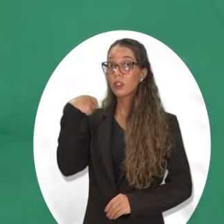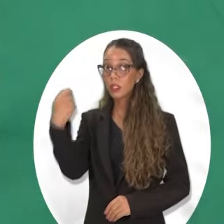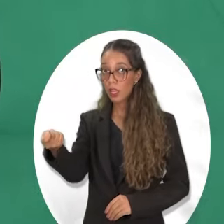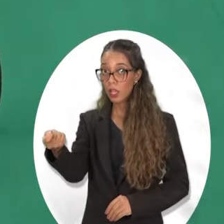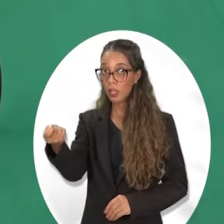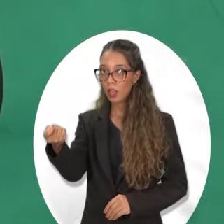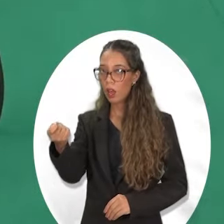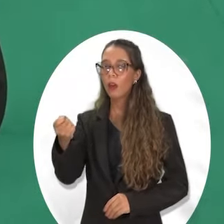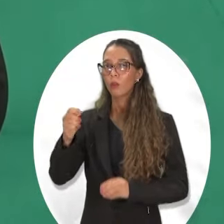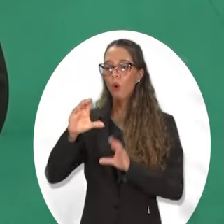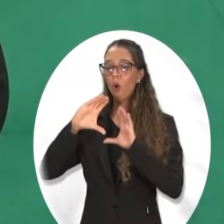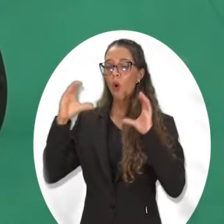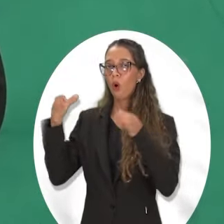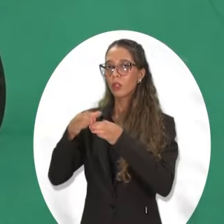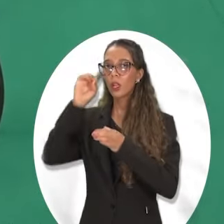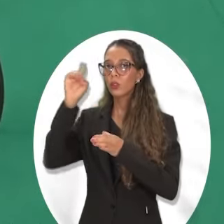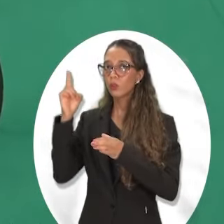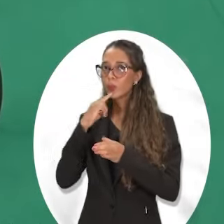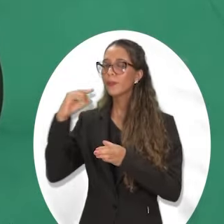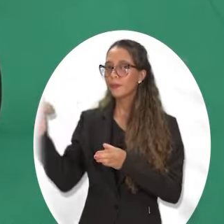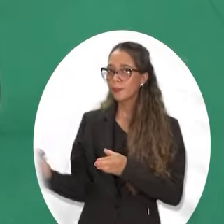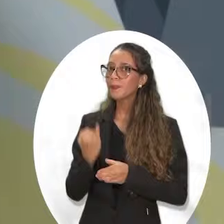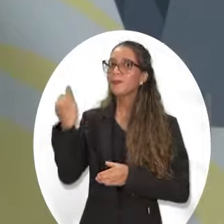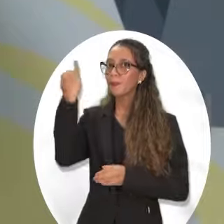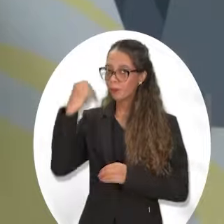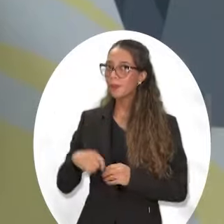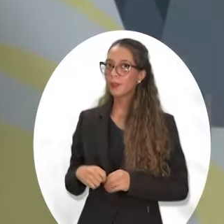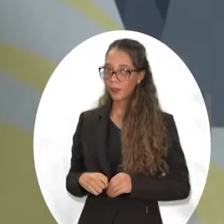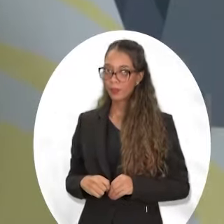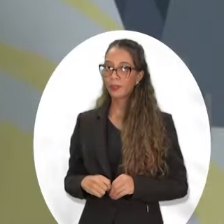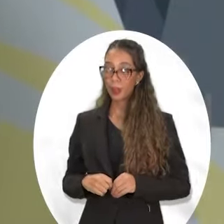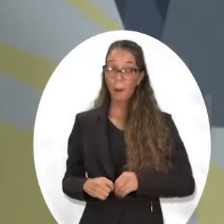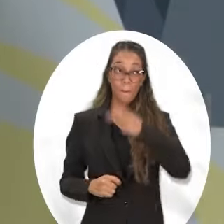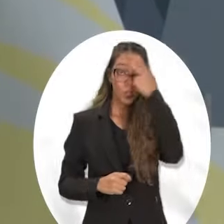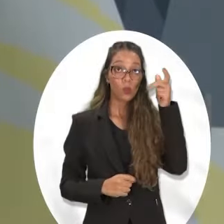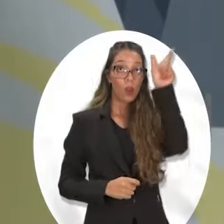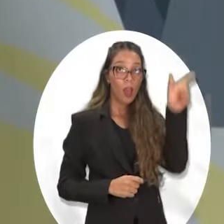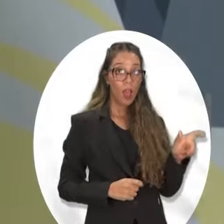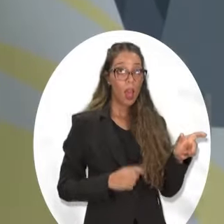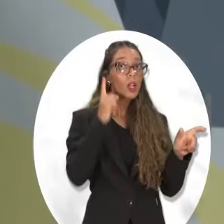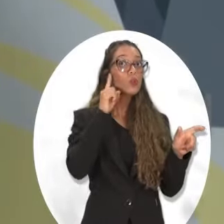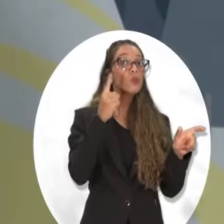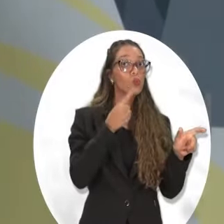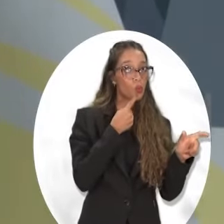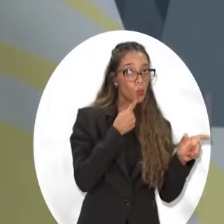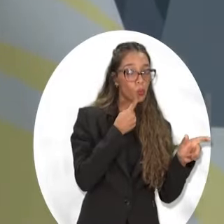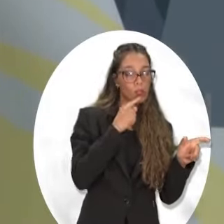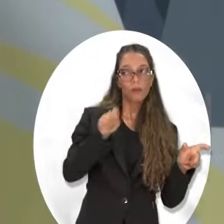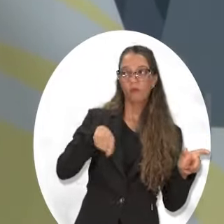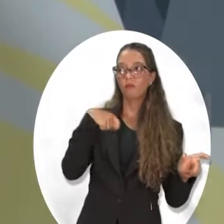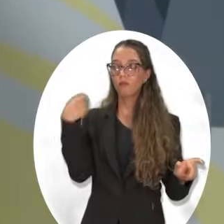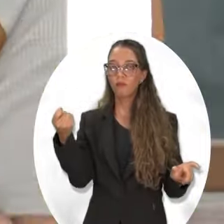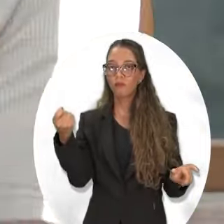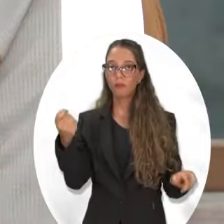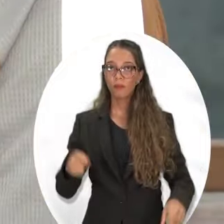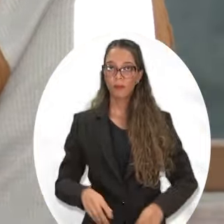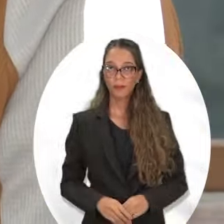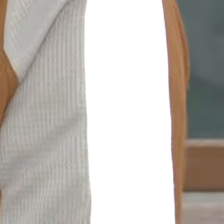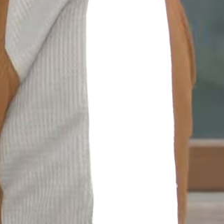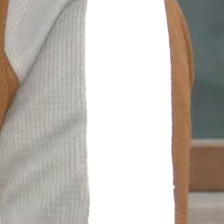o sinal é como um batismo na comunidade surda. Por isso mesmo, ele é sempre dado por alguém que é surdo.